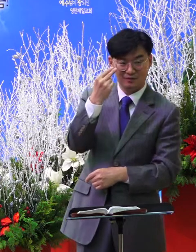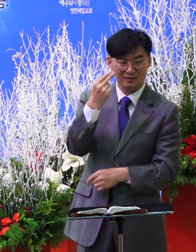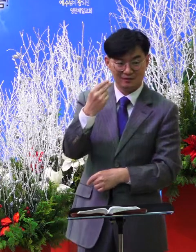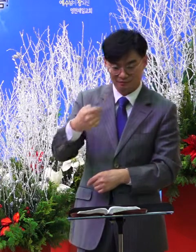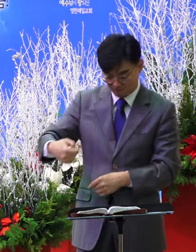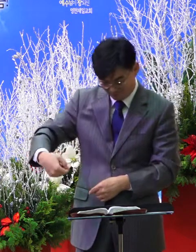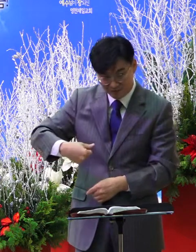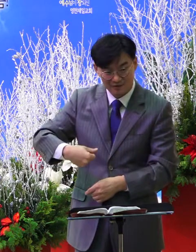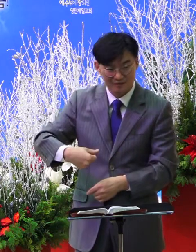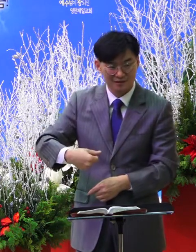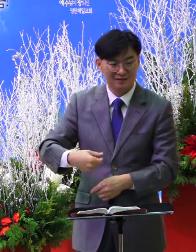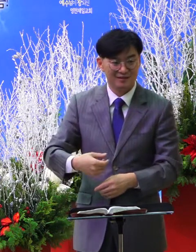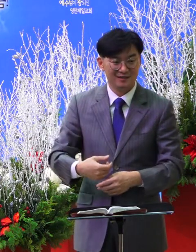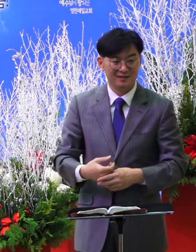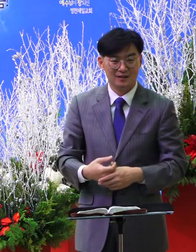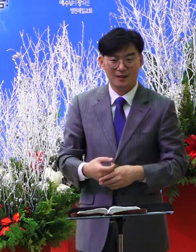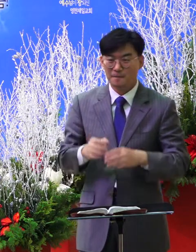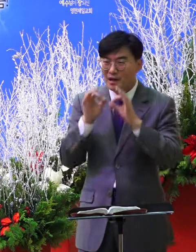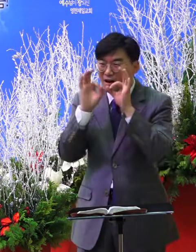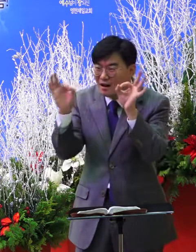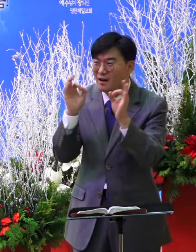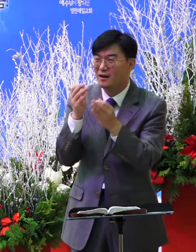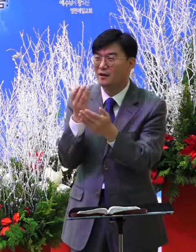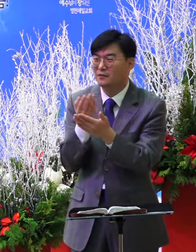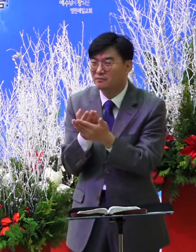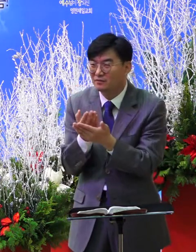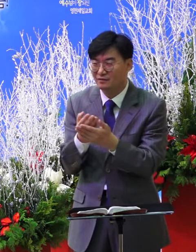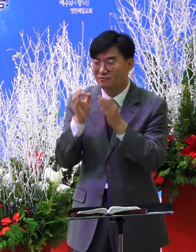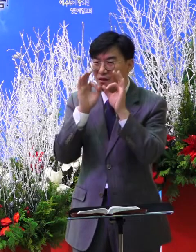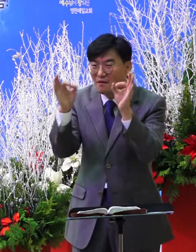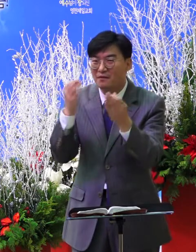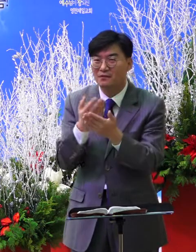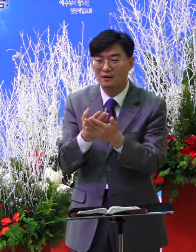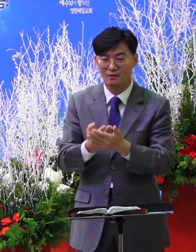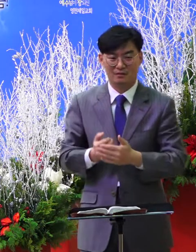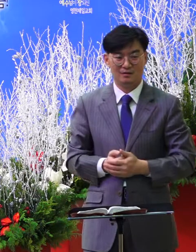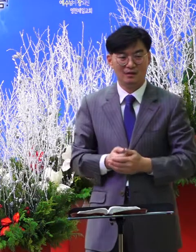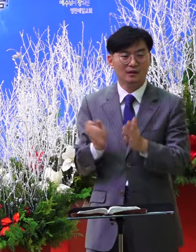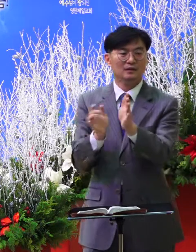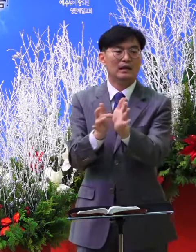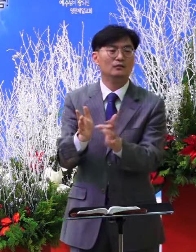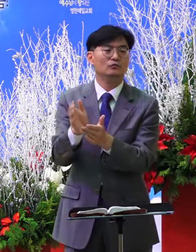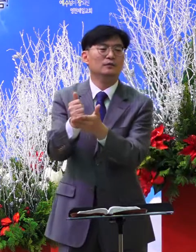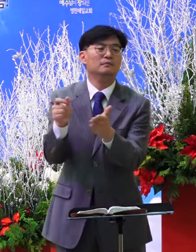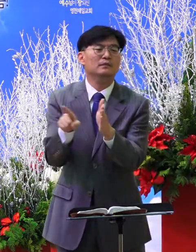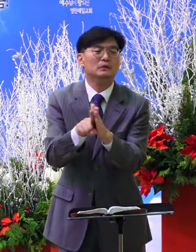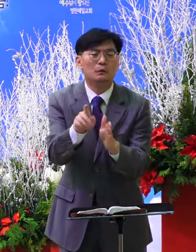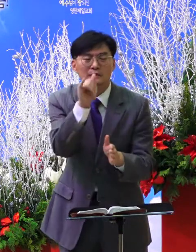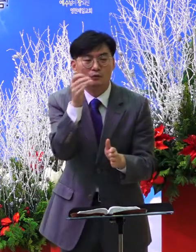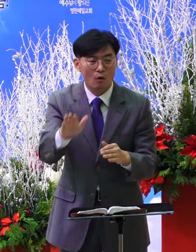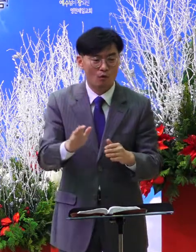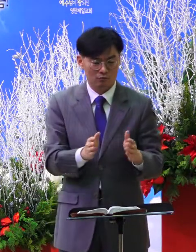울며 이를 갈며 외치고 부르시겠지만 주님께서 하시는 말씀은 나는 너를 알지